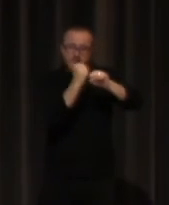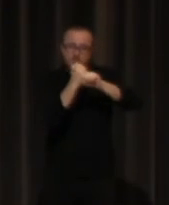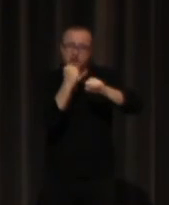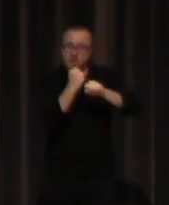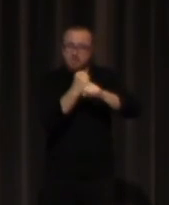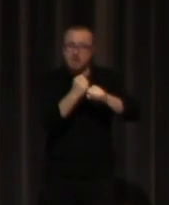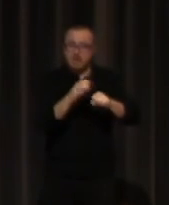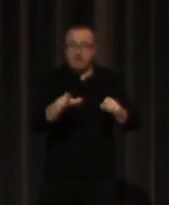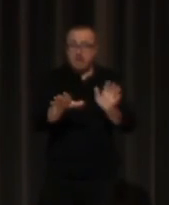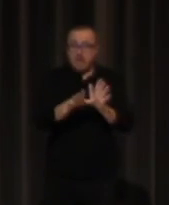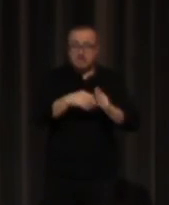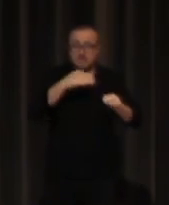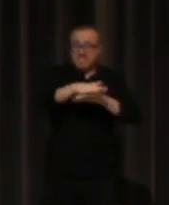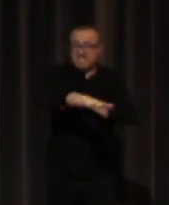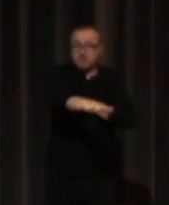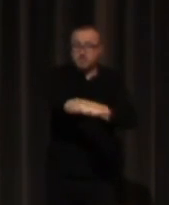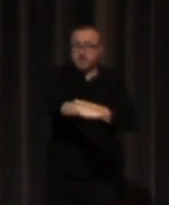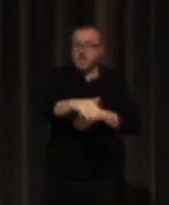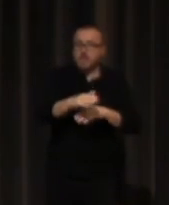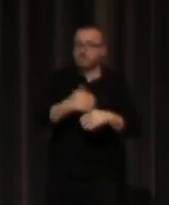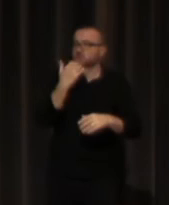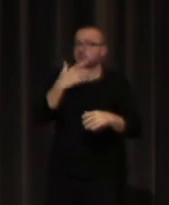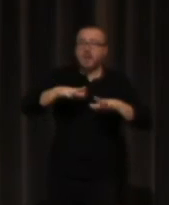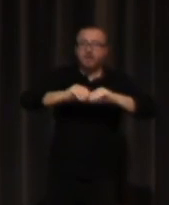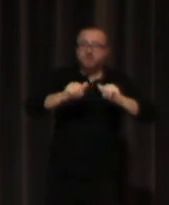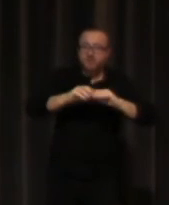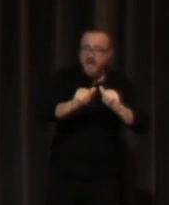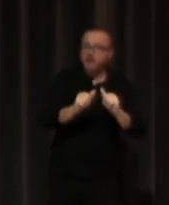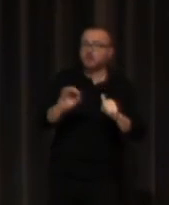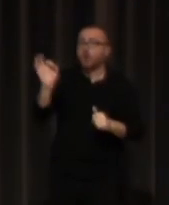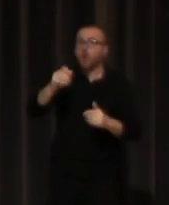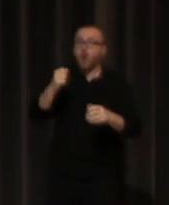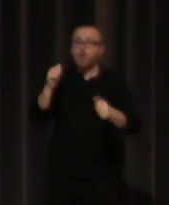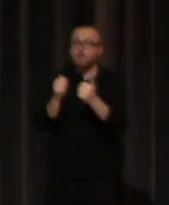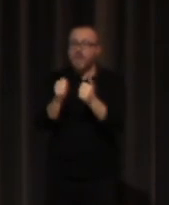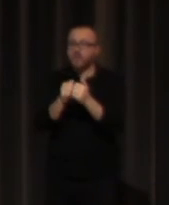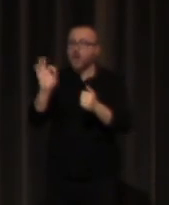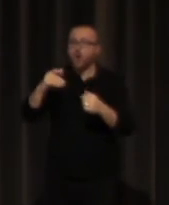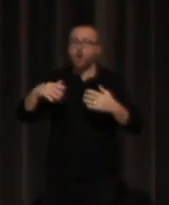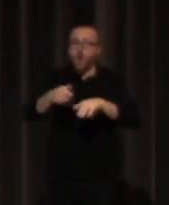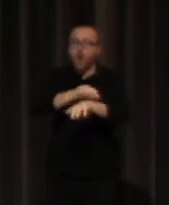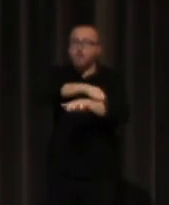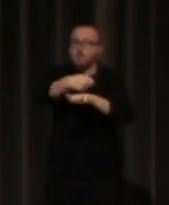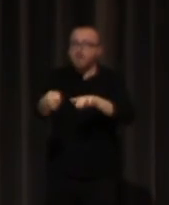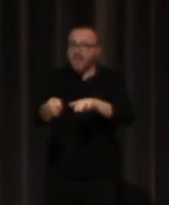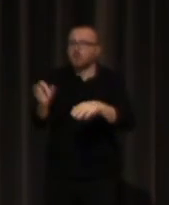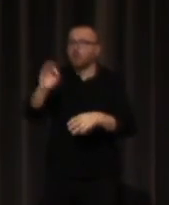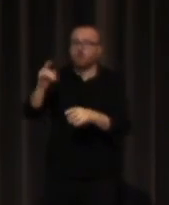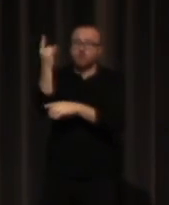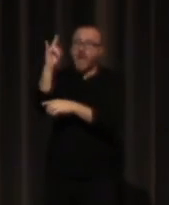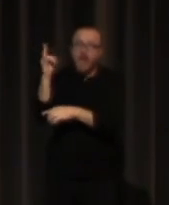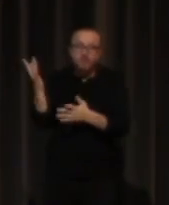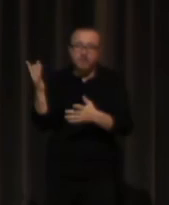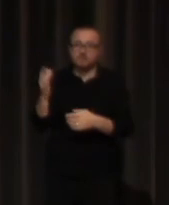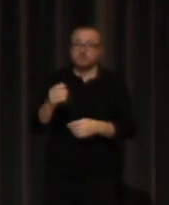perdurable tant com sigui possible, a l'argila, a la pedra, a un cuir o a un arbre. Lletres,